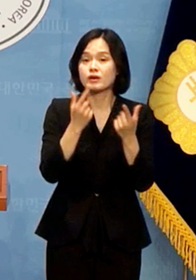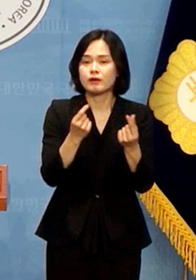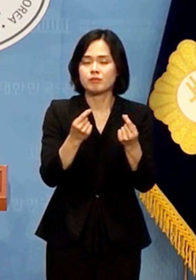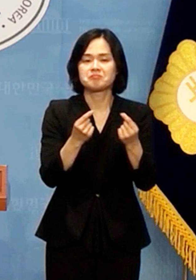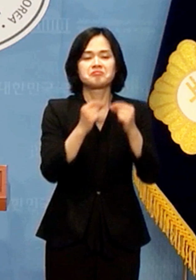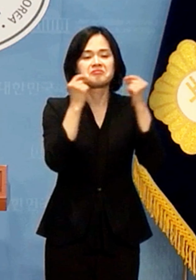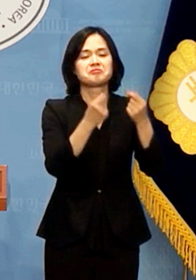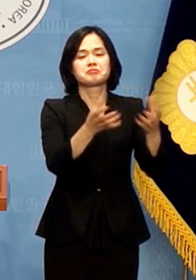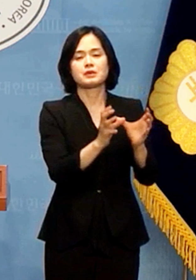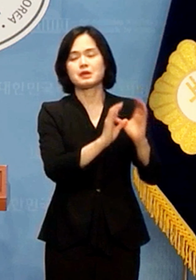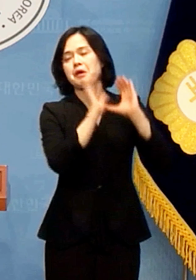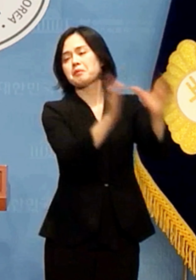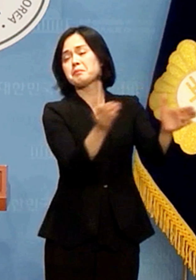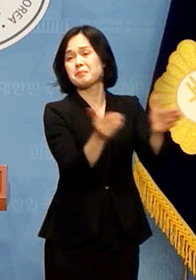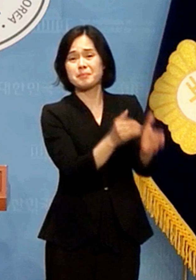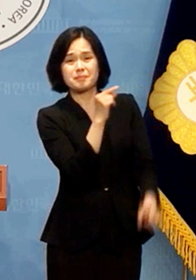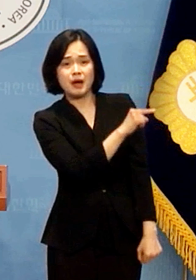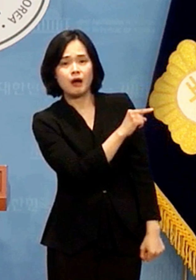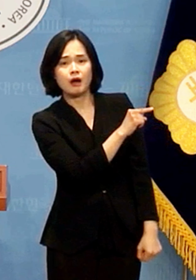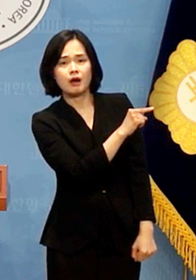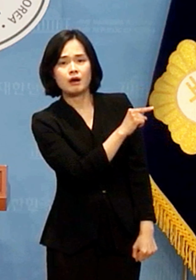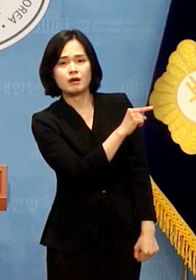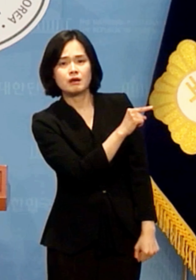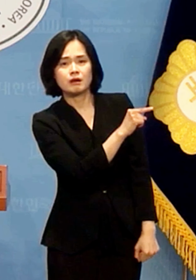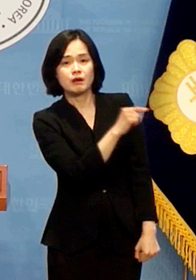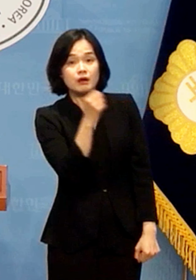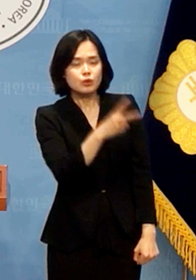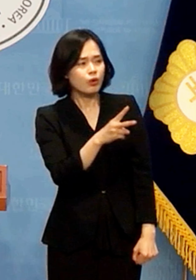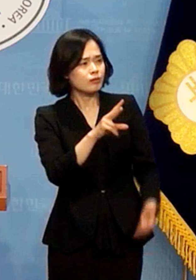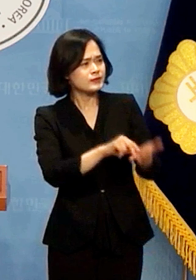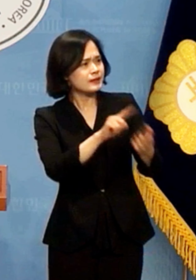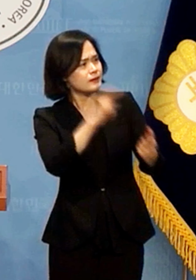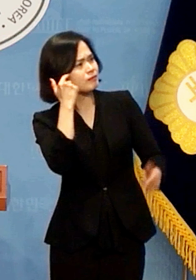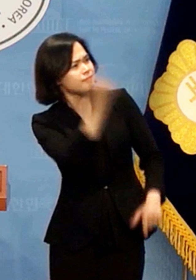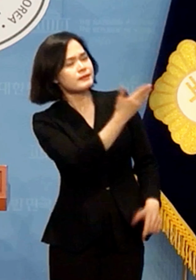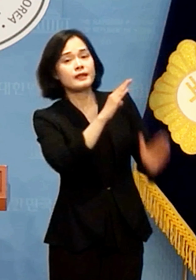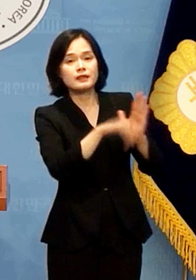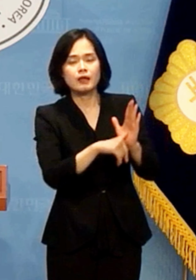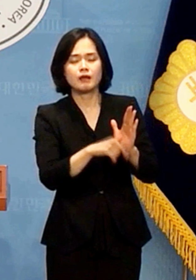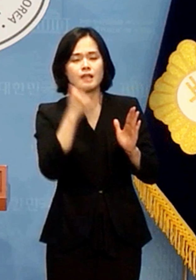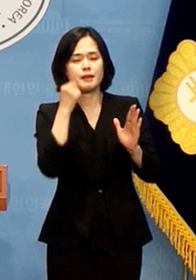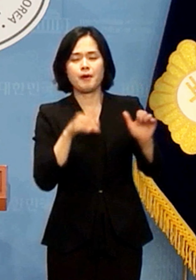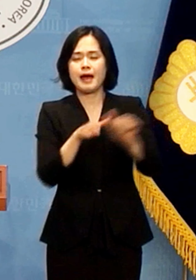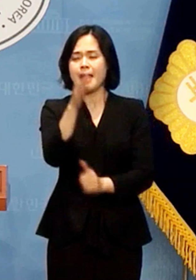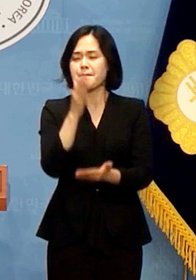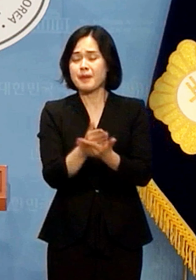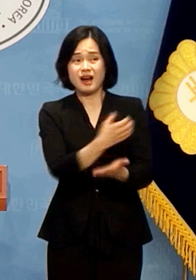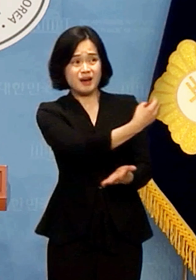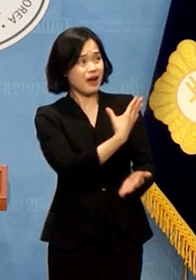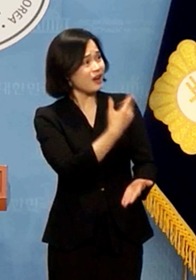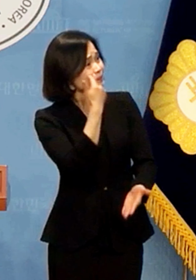이에 문제제기를 하면 반일 선동이라고 할 겁니까 조혁 은